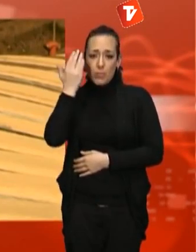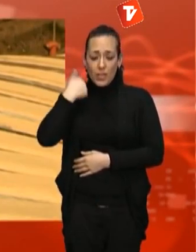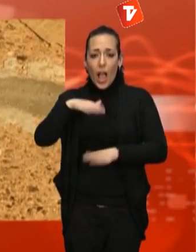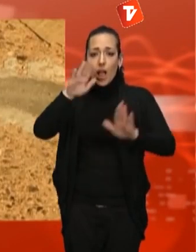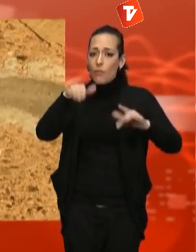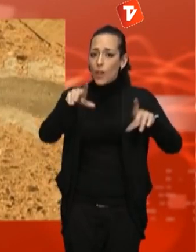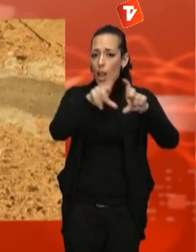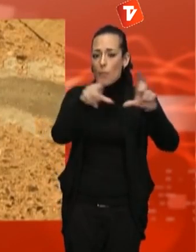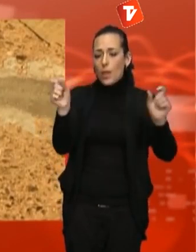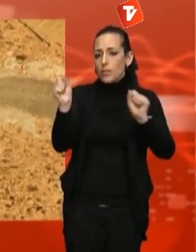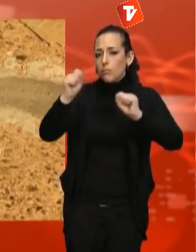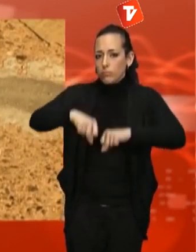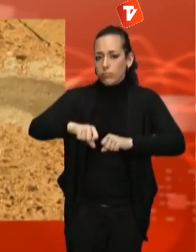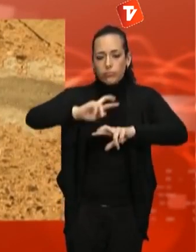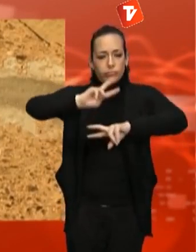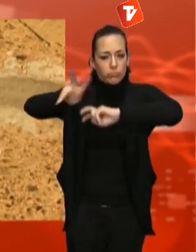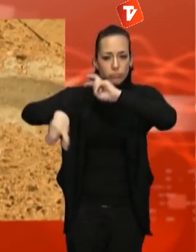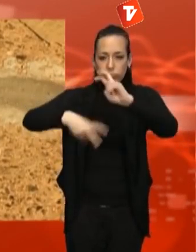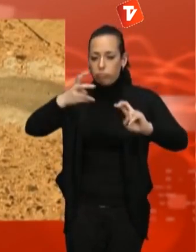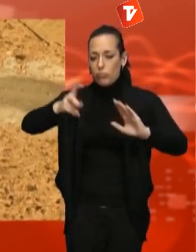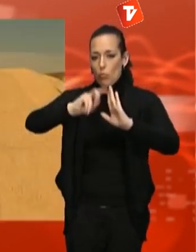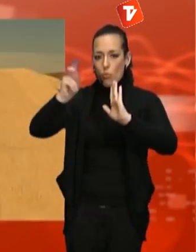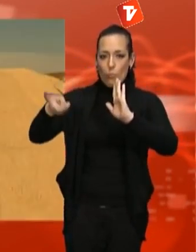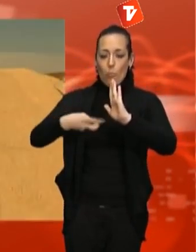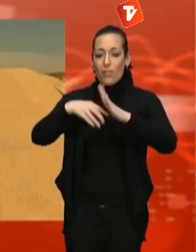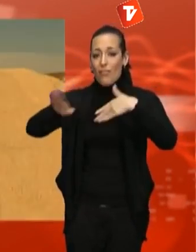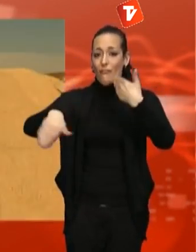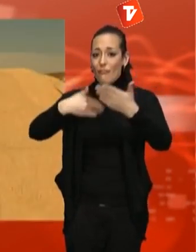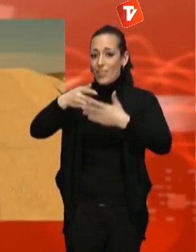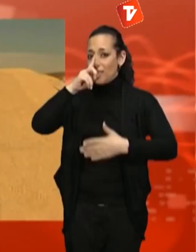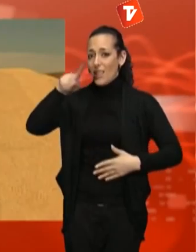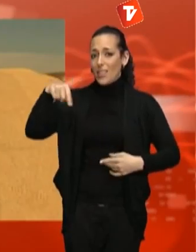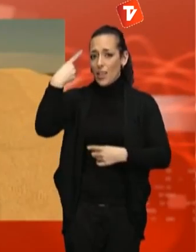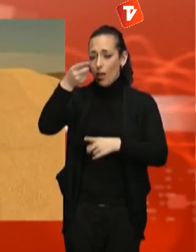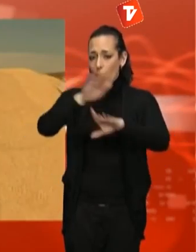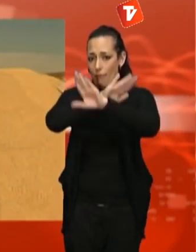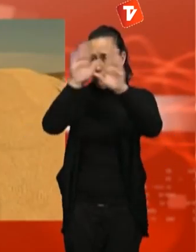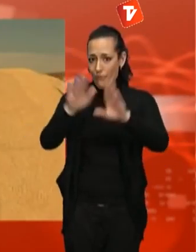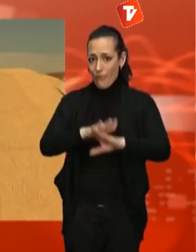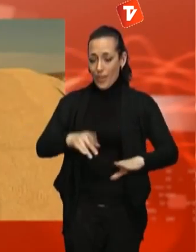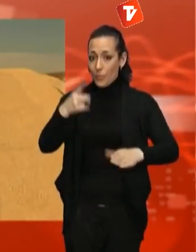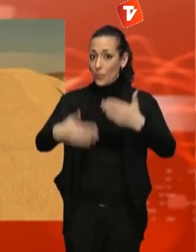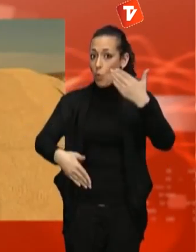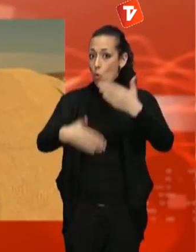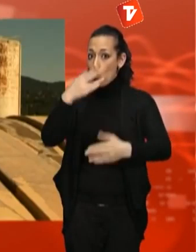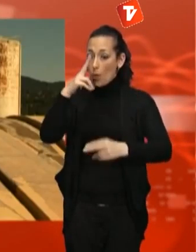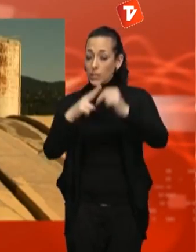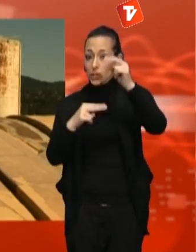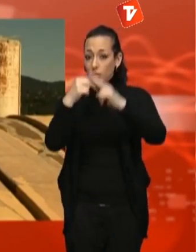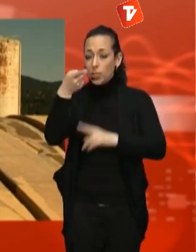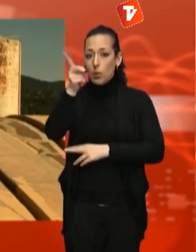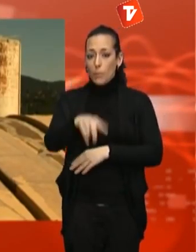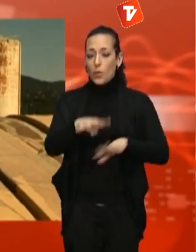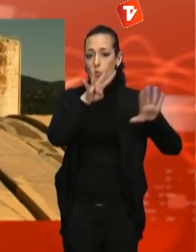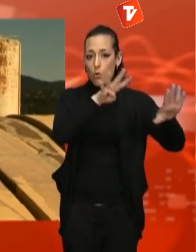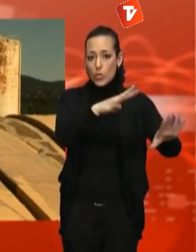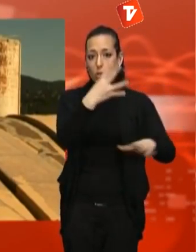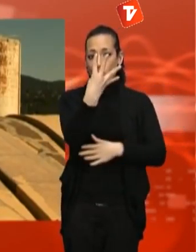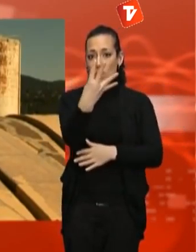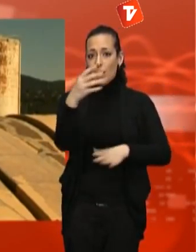que s'allargarà fins l'any que ve. Es va construir l'any 1946 i el pas al temps ha provocat alguns problemes estructurals.